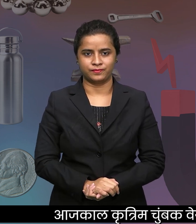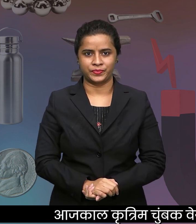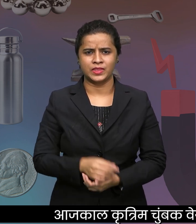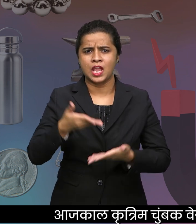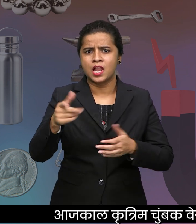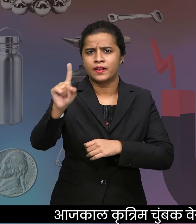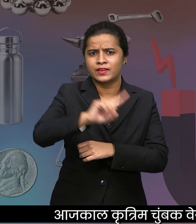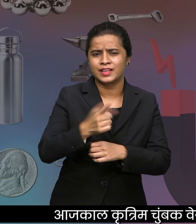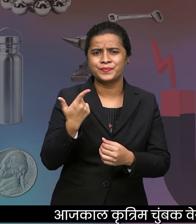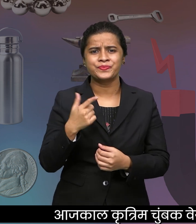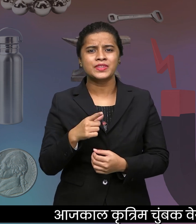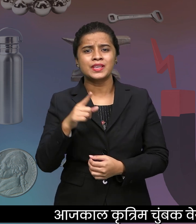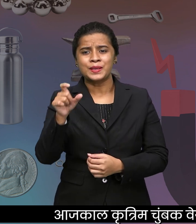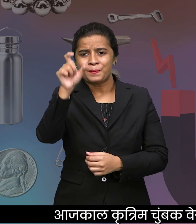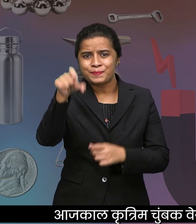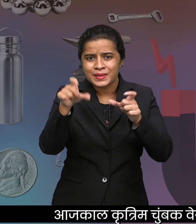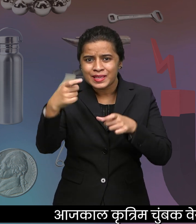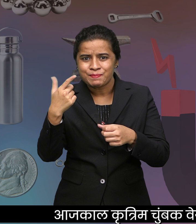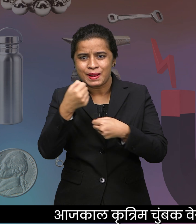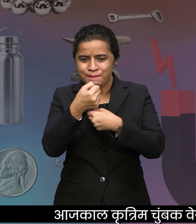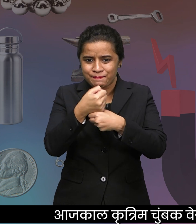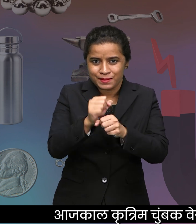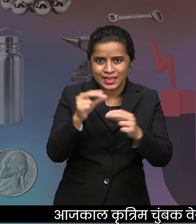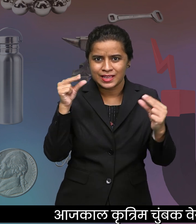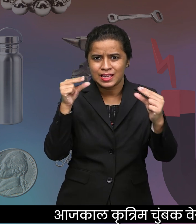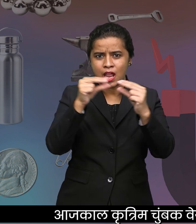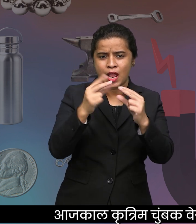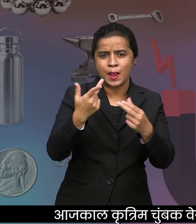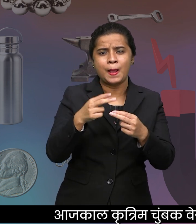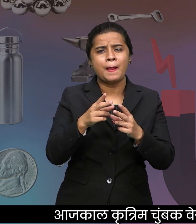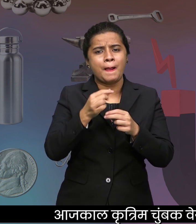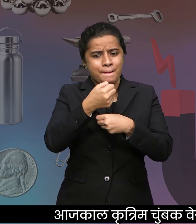आजकाल कृत्रिम चुंबक वेगवेगळ्या आकारात तयार केले जातात.